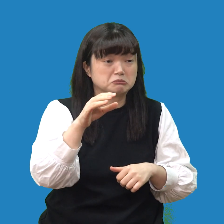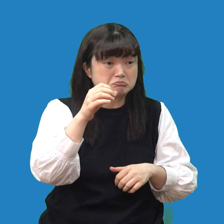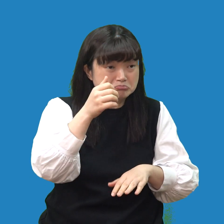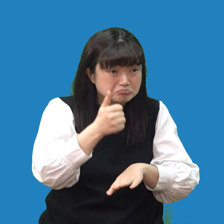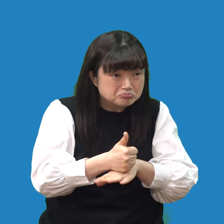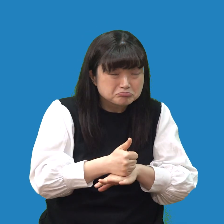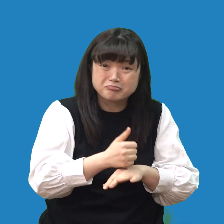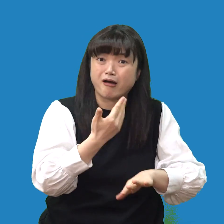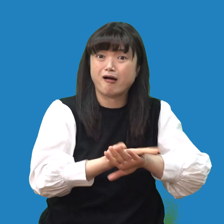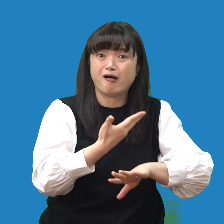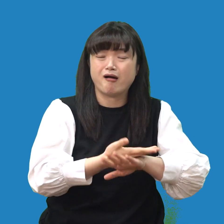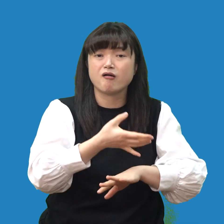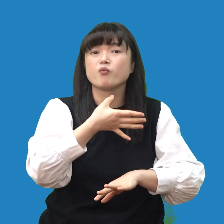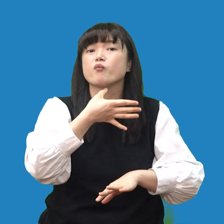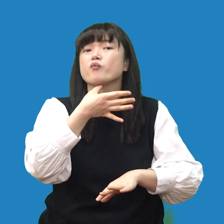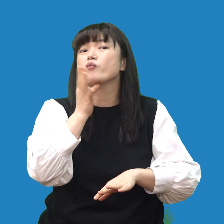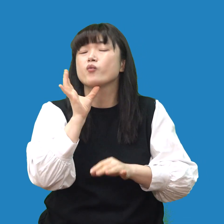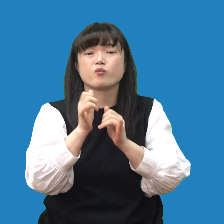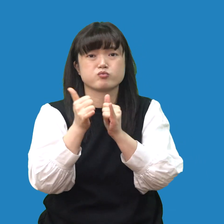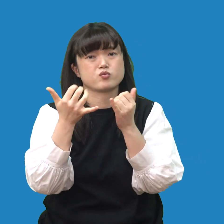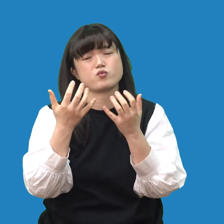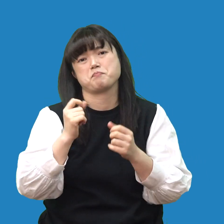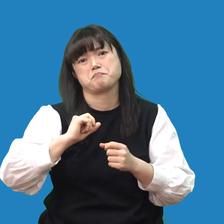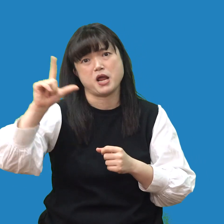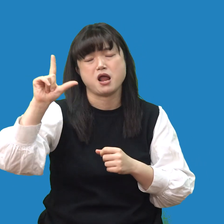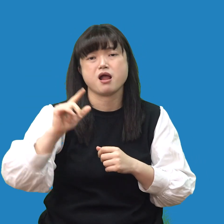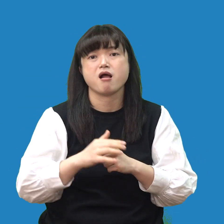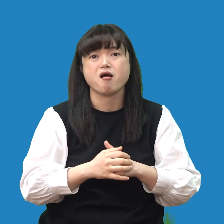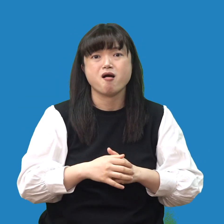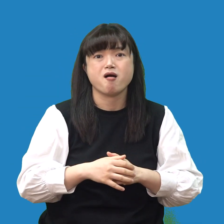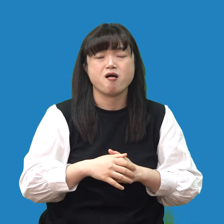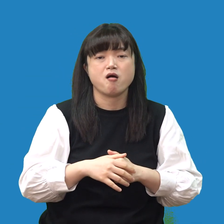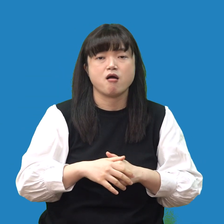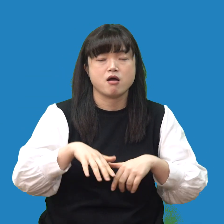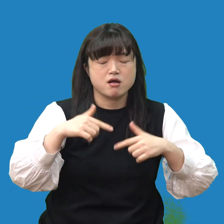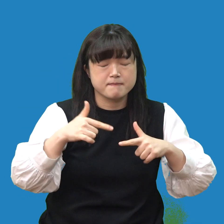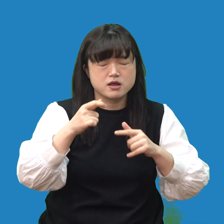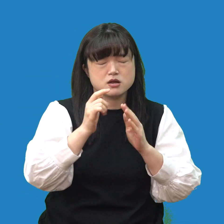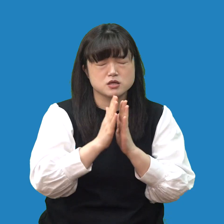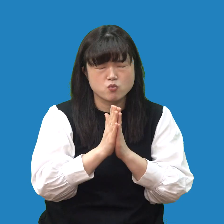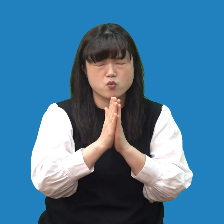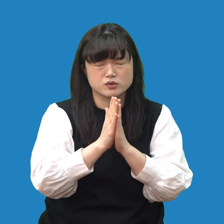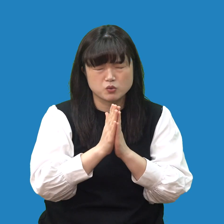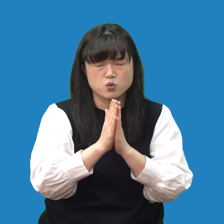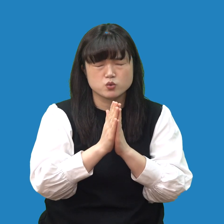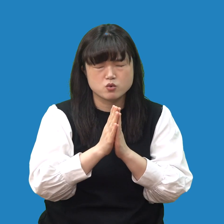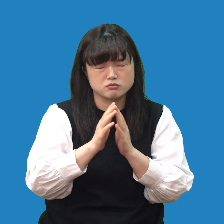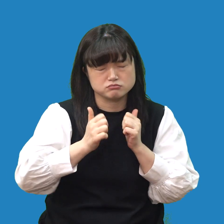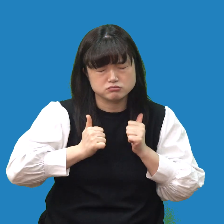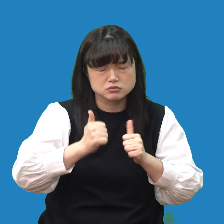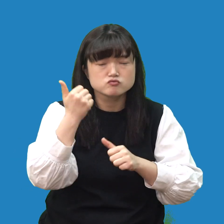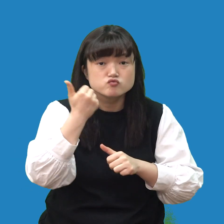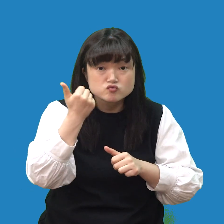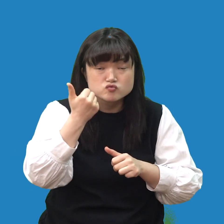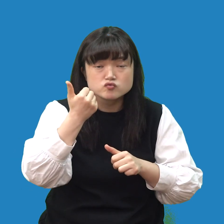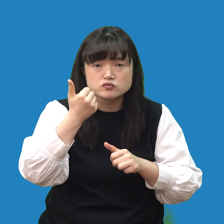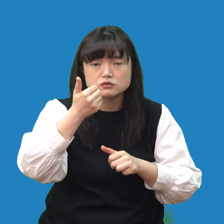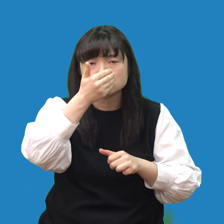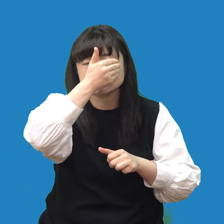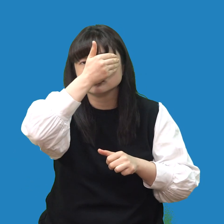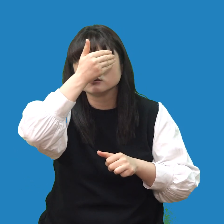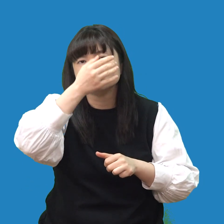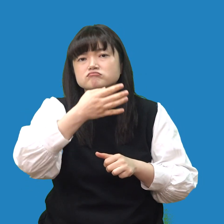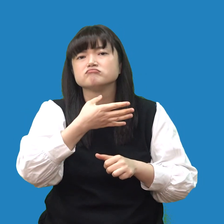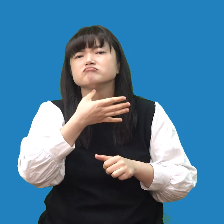아닙니다. 노년기가 가장 높았습니다. 매일 기도하는 비율은 노년기로